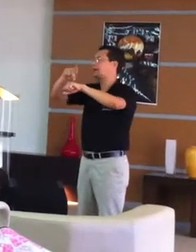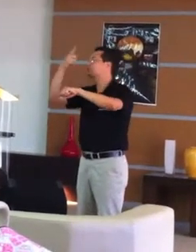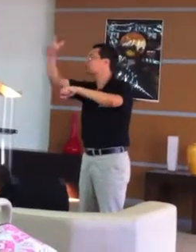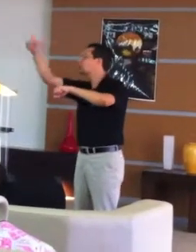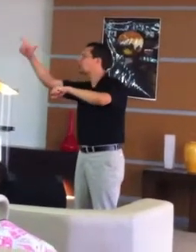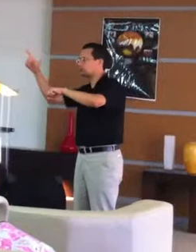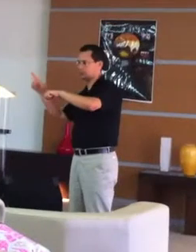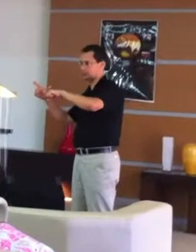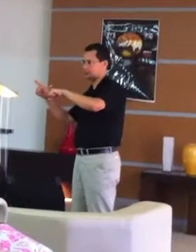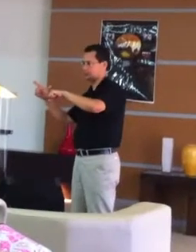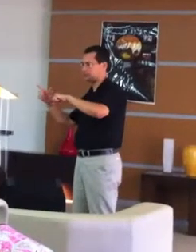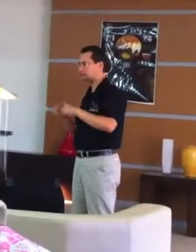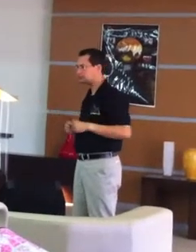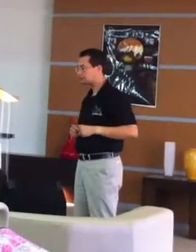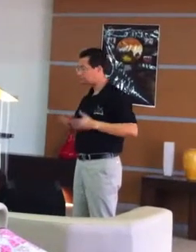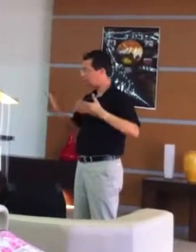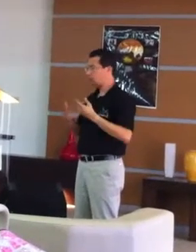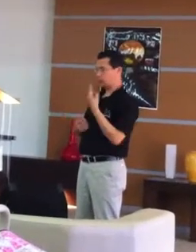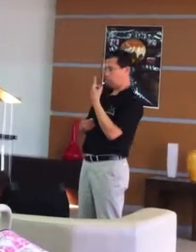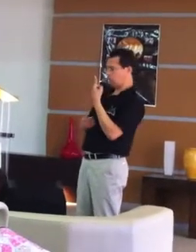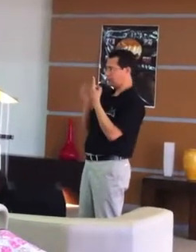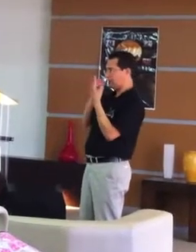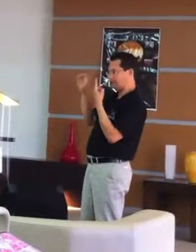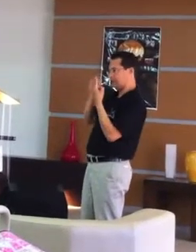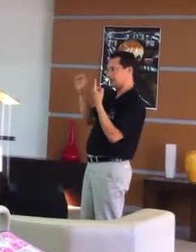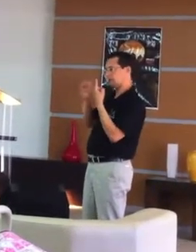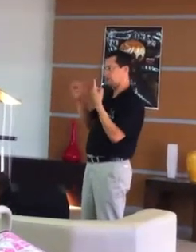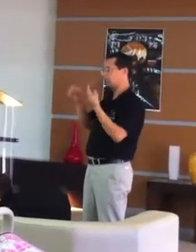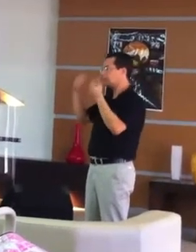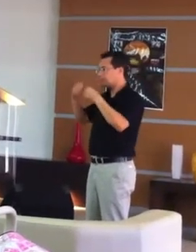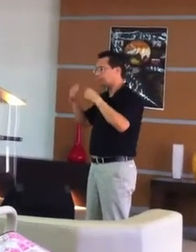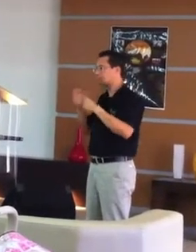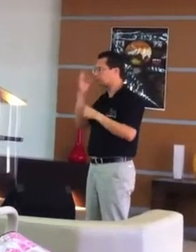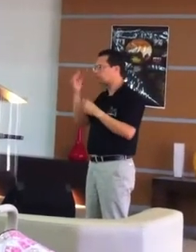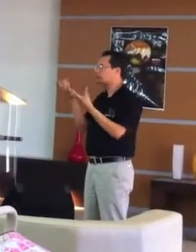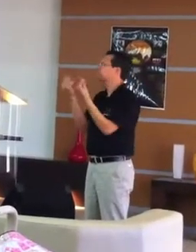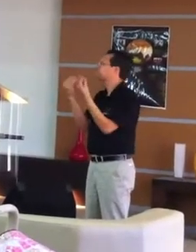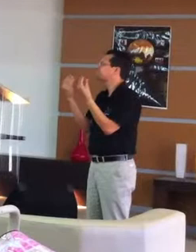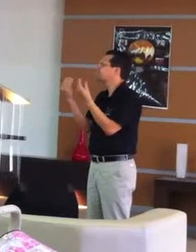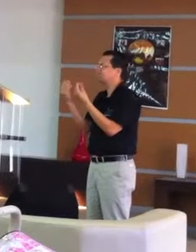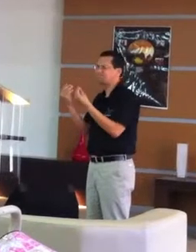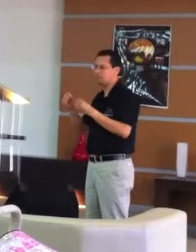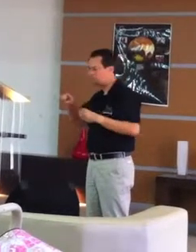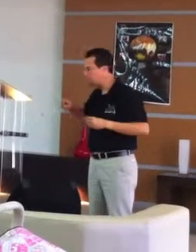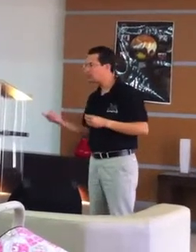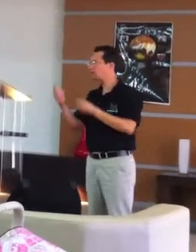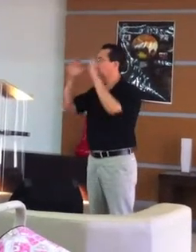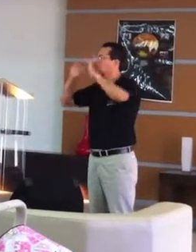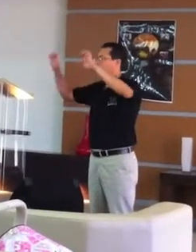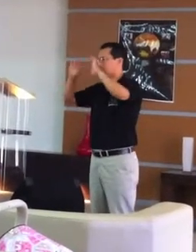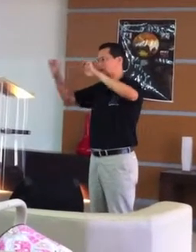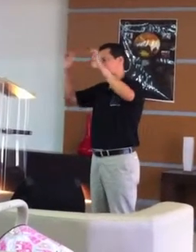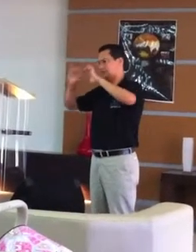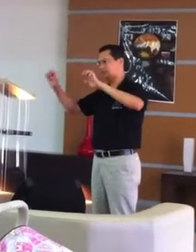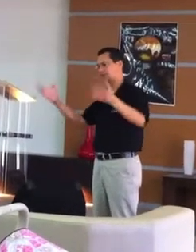pagãos, onde hoje só existe um. Eu vou mostrar na prática para vocês. Quando eu falo de um para